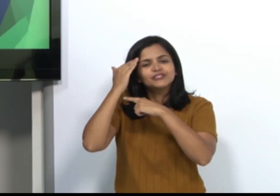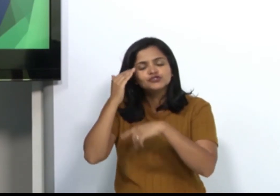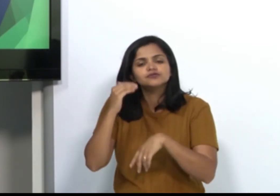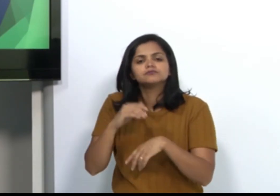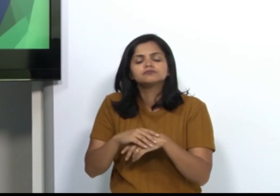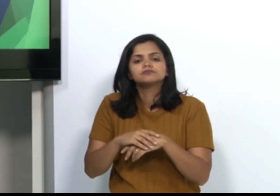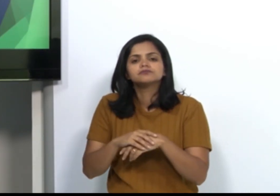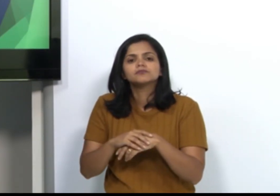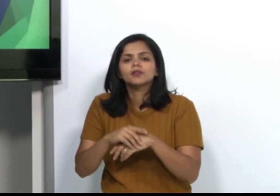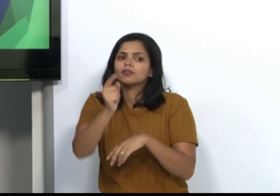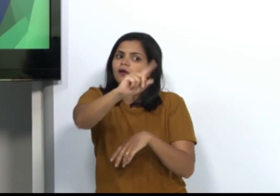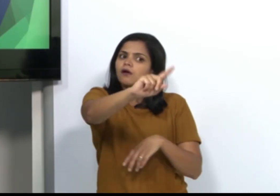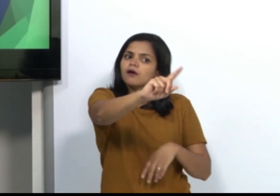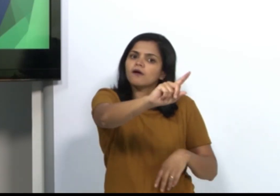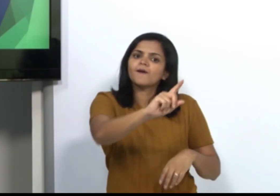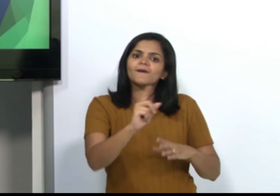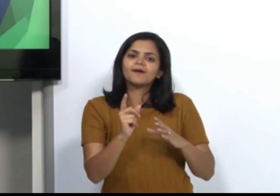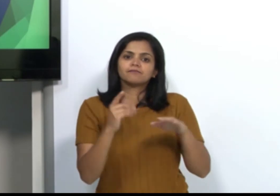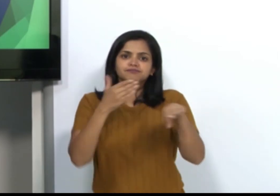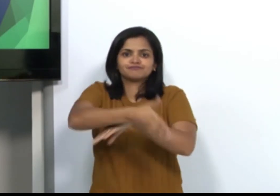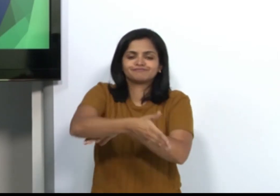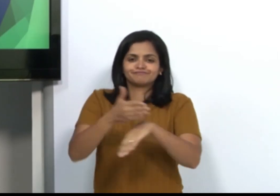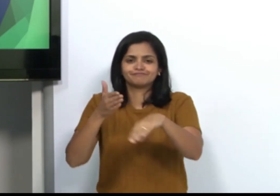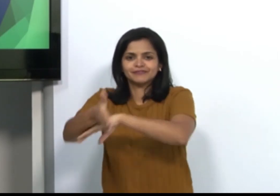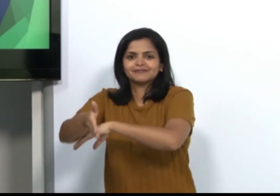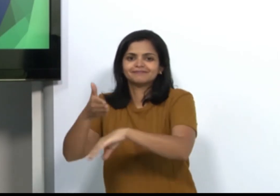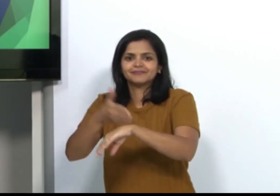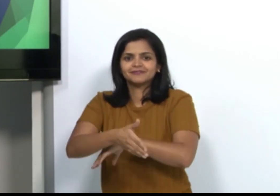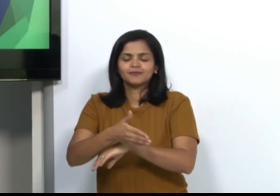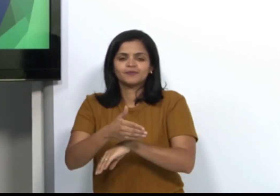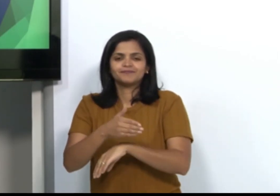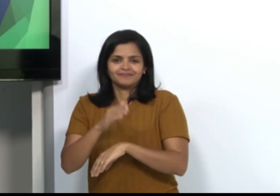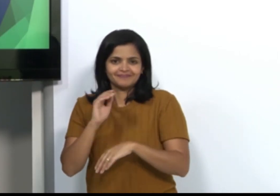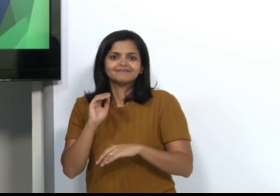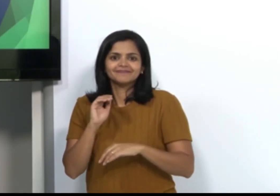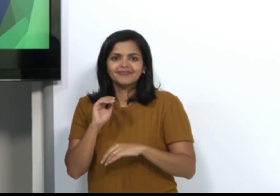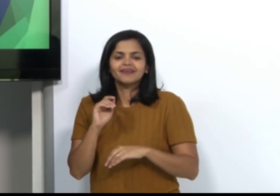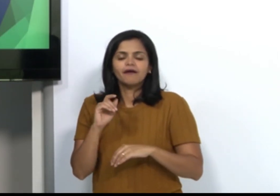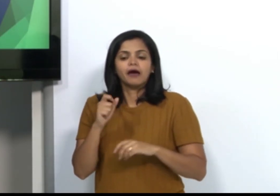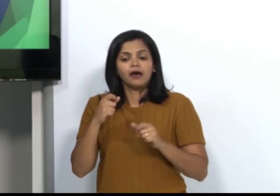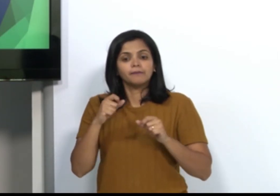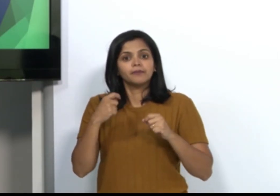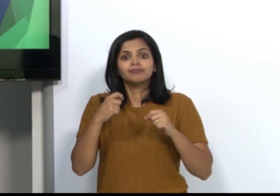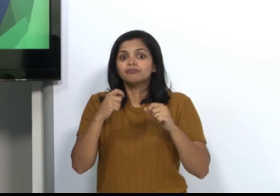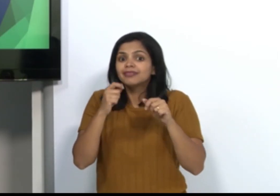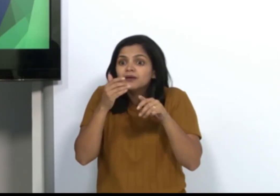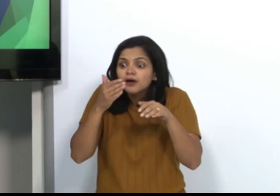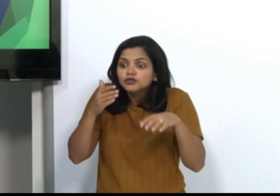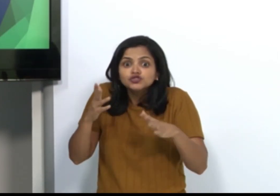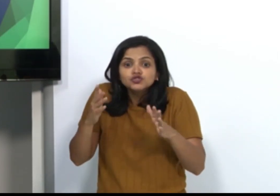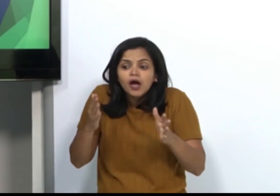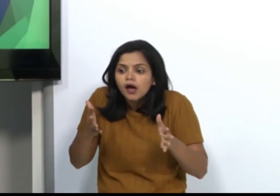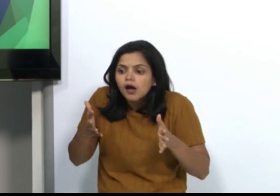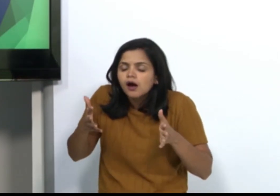sinal. Se eu faço não, então perceba que há cortes, há interrupções.